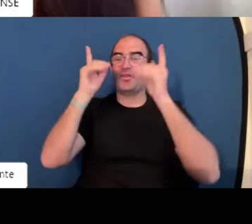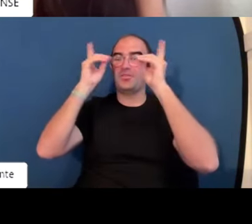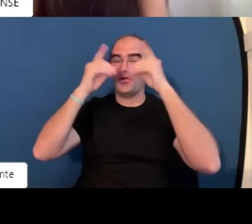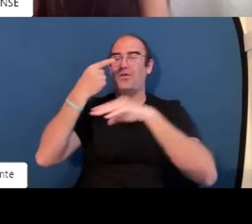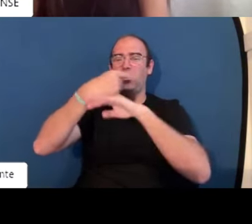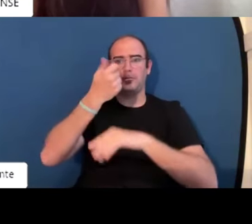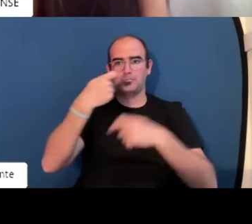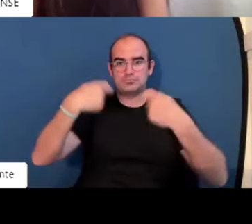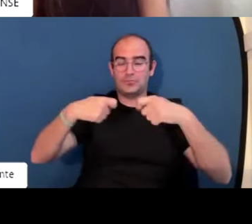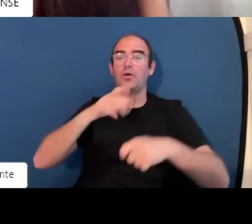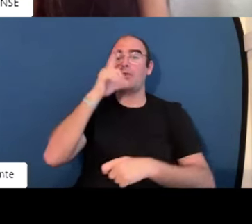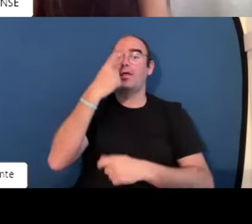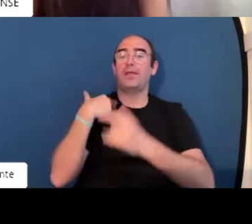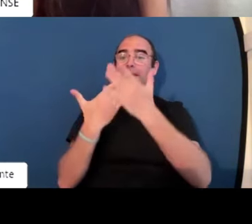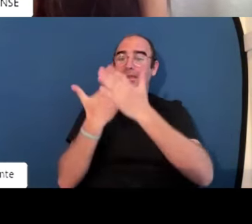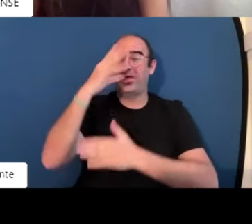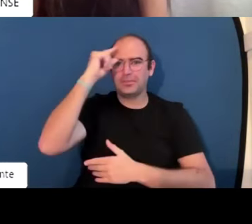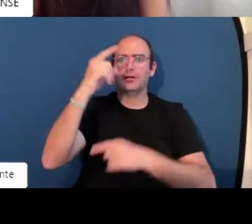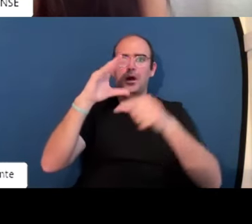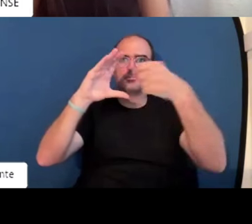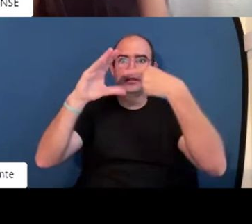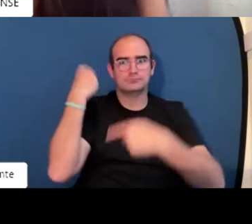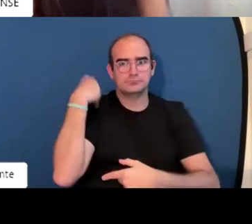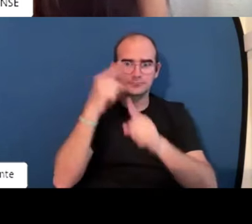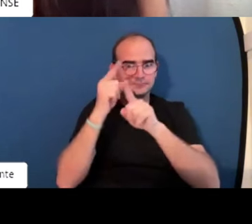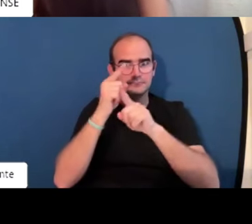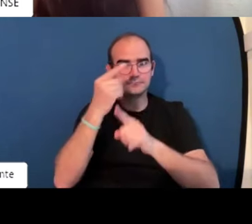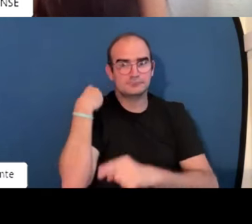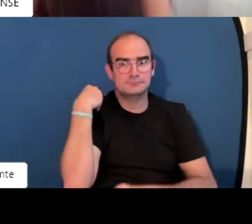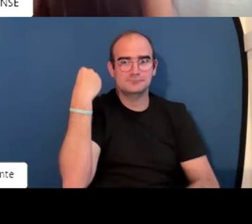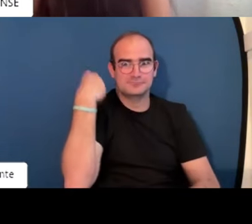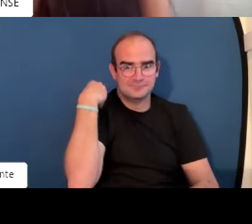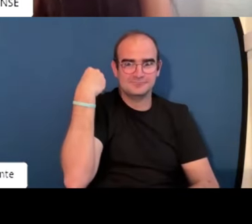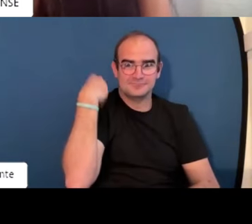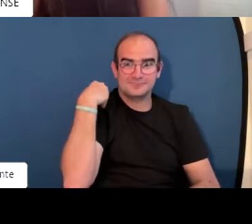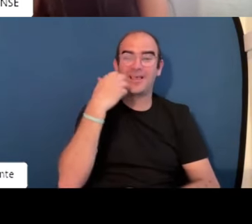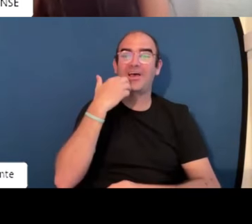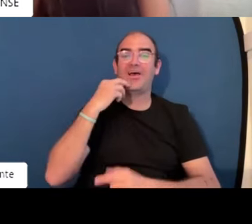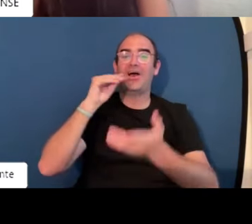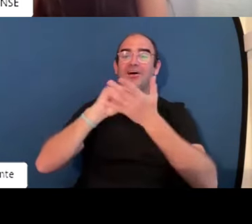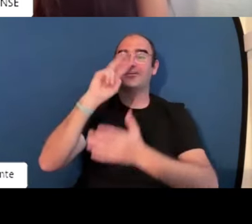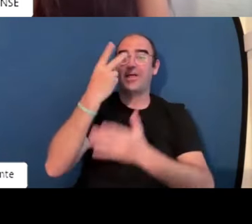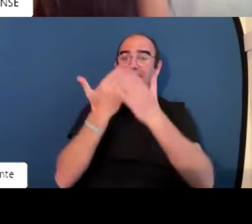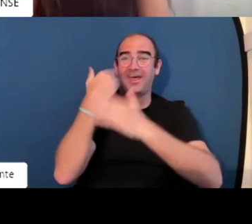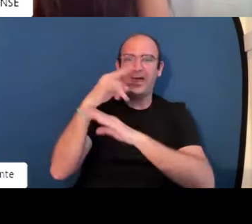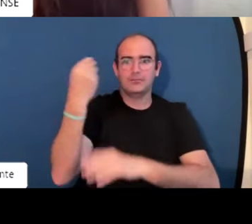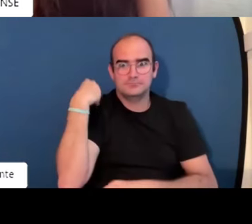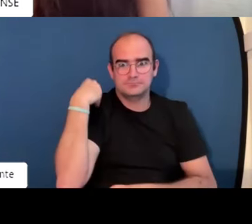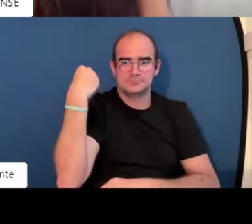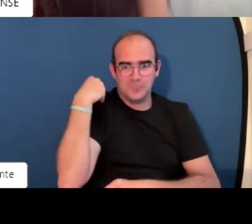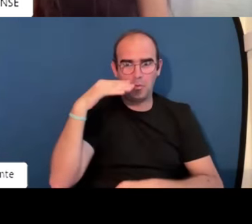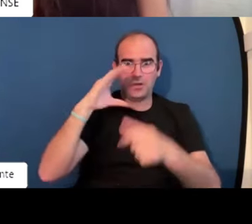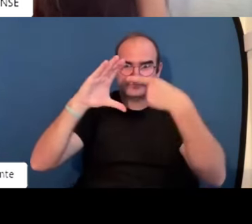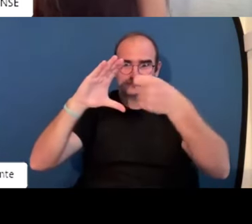si y además Duolingo es un poco pesado por así decirlo porque si hay un día que no practicas te